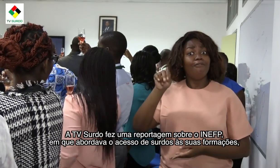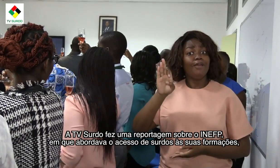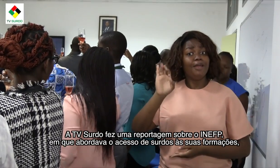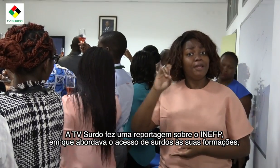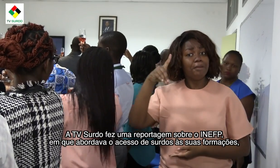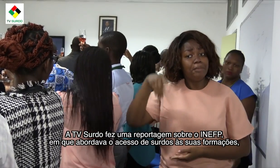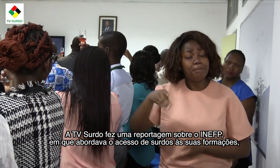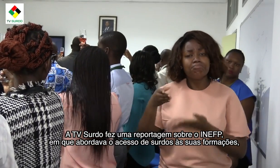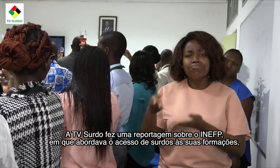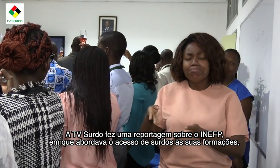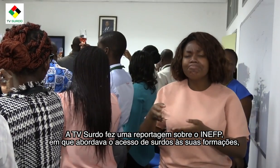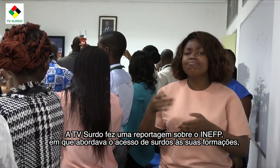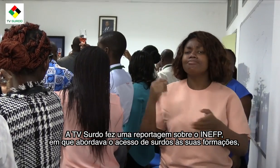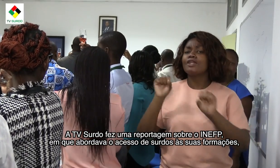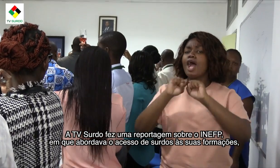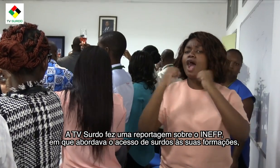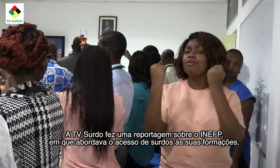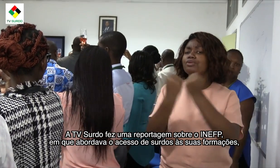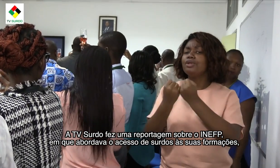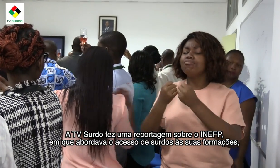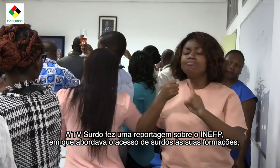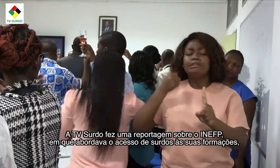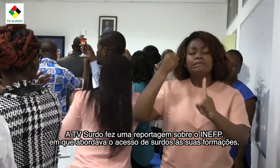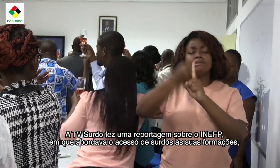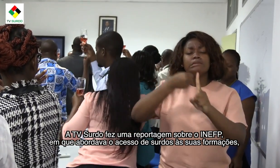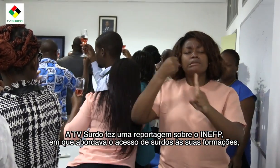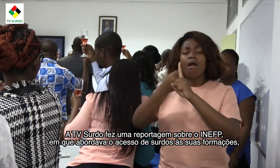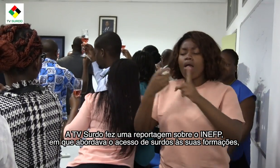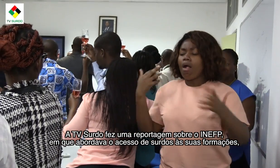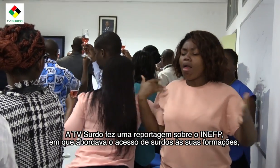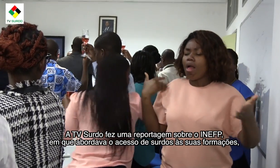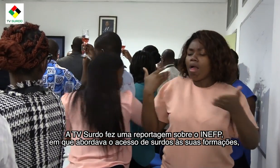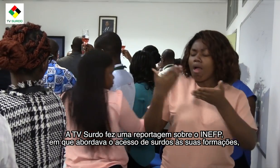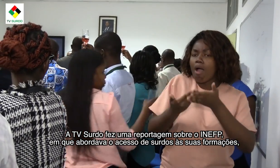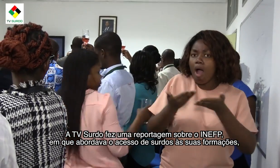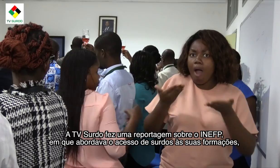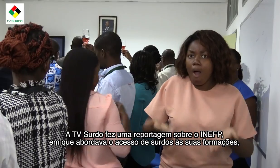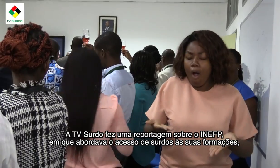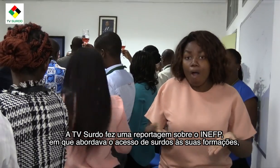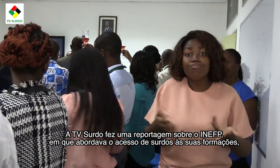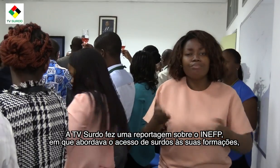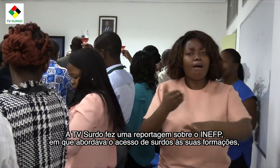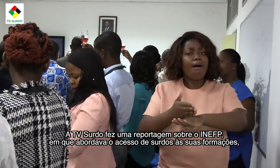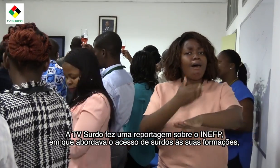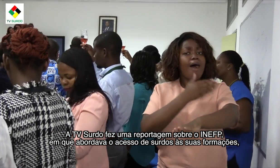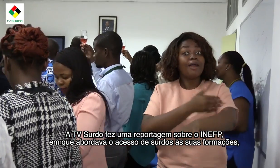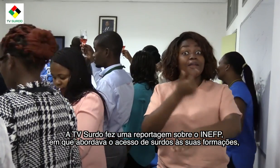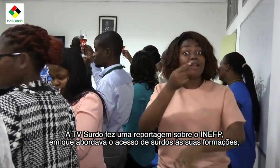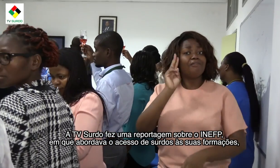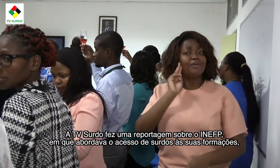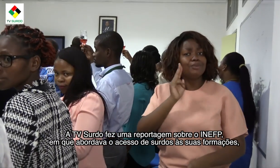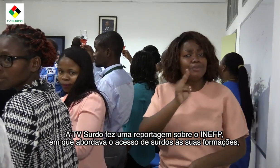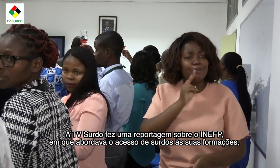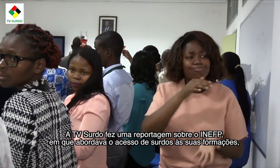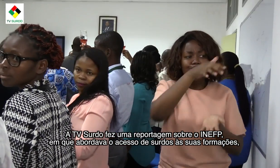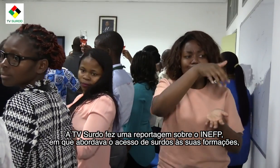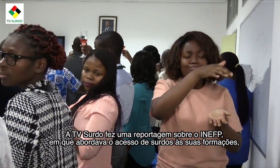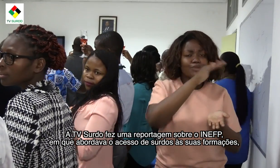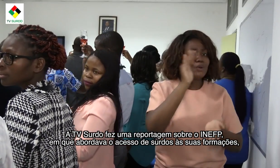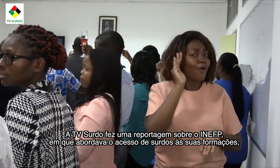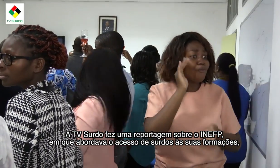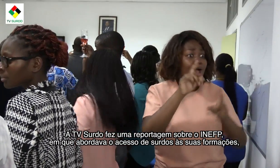A TV Surdo fez uma reportagem sobre o INEP, em que abordava o acesso de surdos às suas